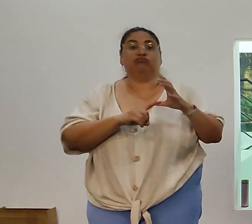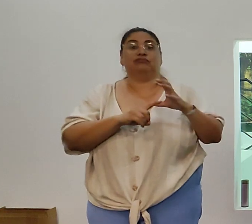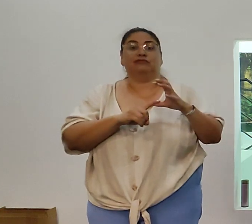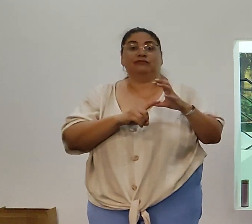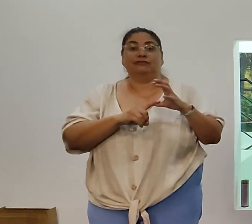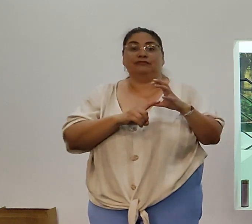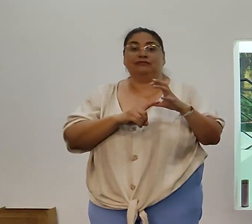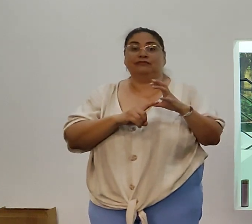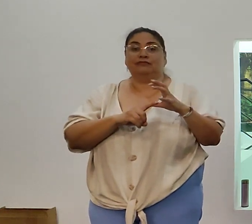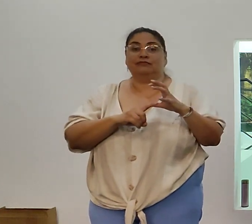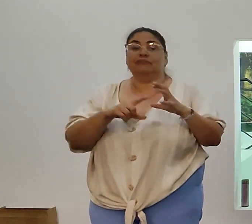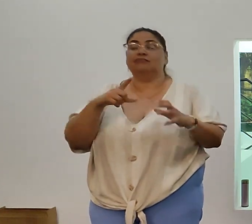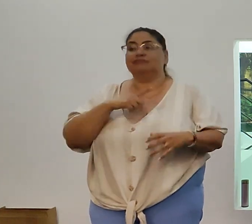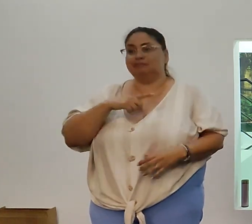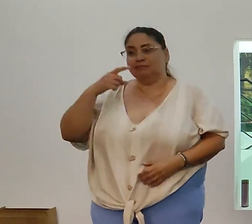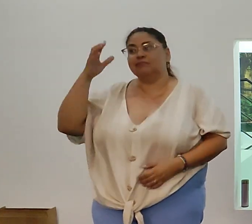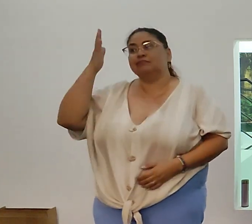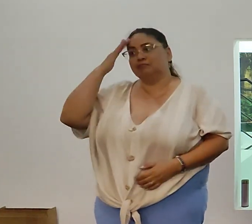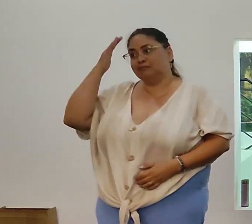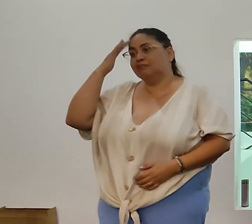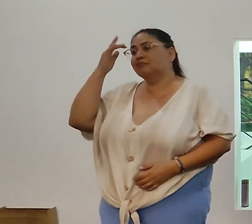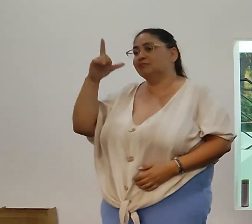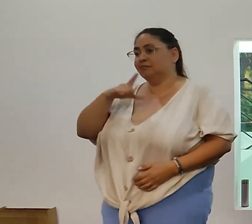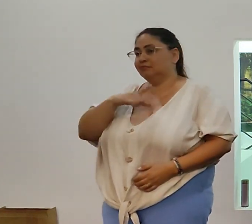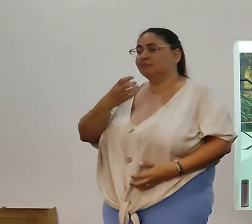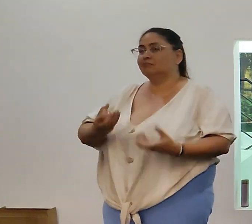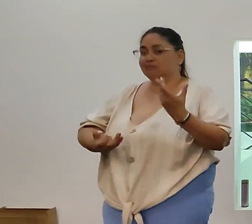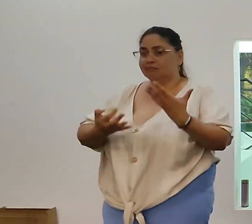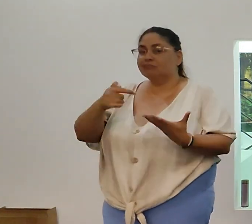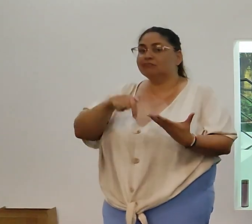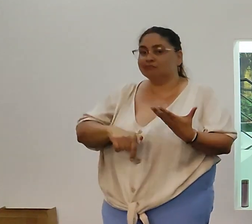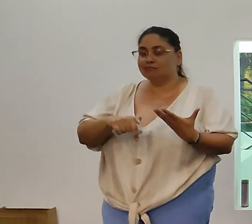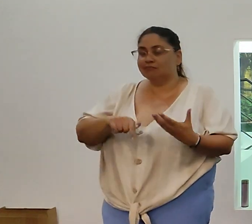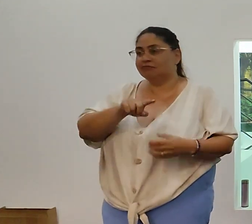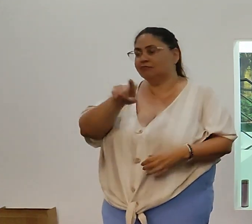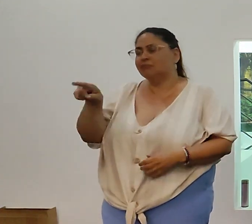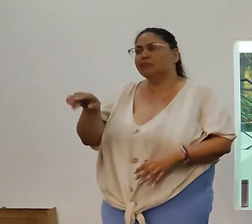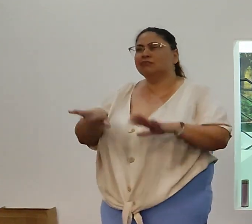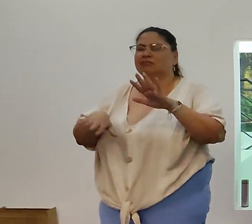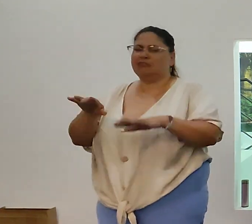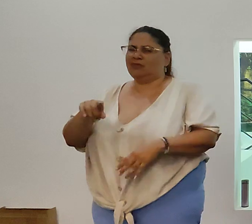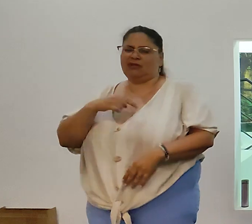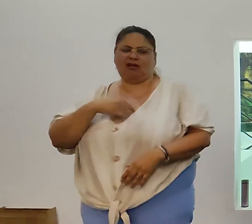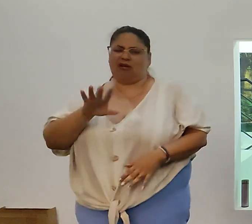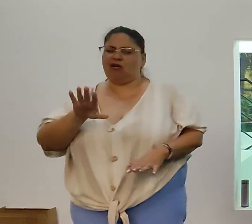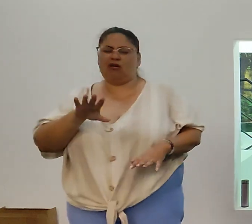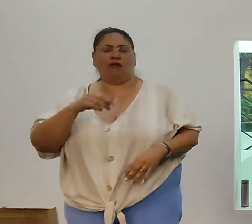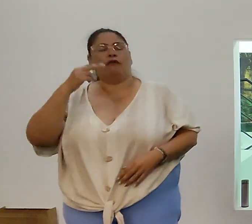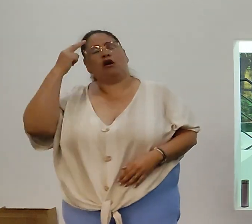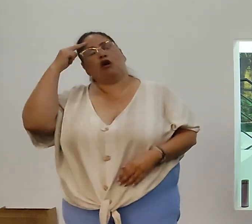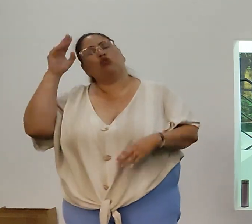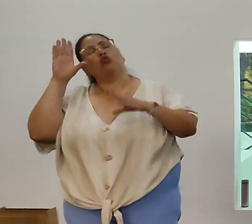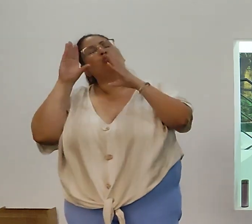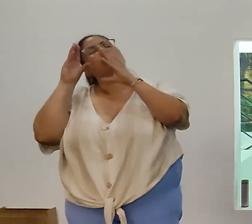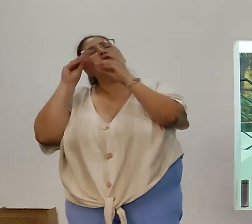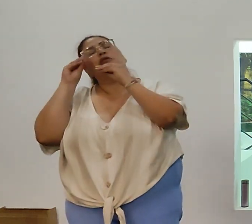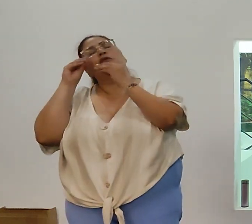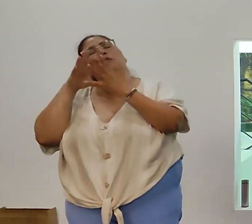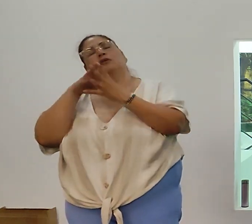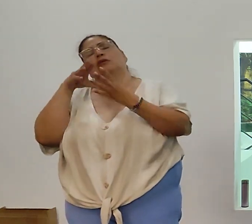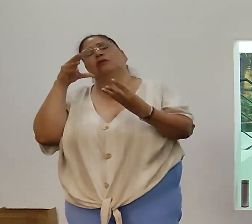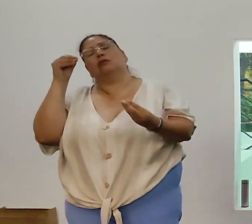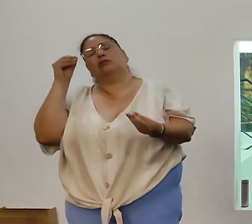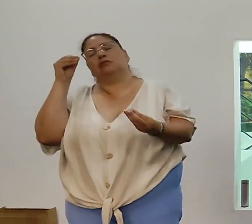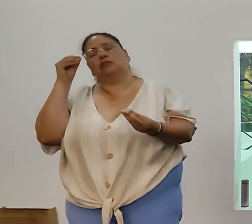ele é algo que você vai ter consciência lá. Muitas pessoas dizem que não, será um sono profundo da